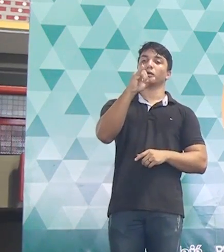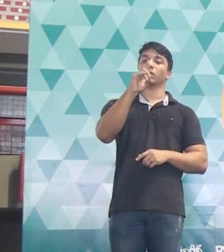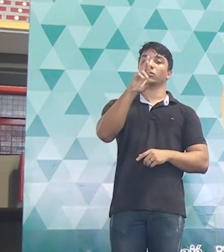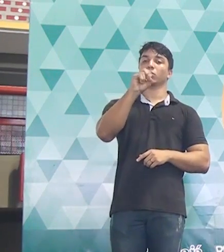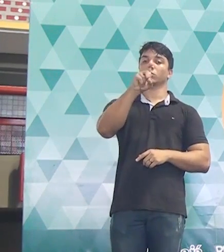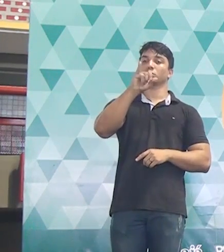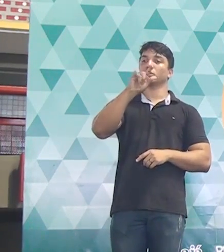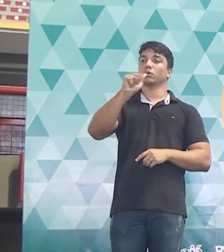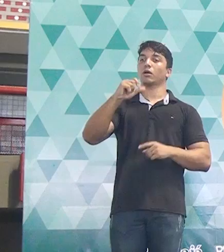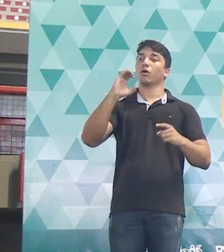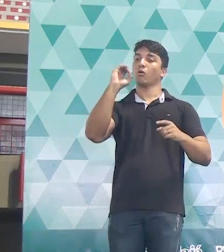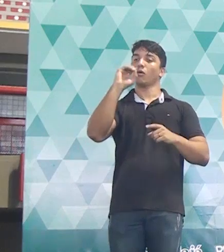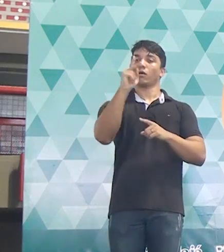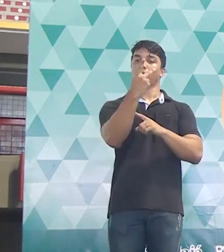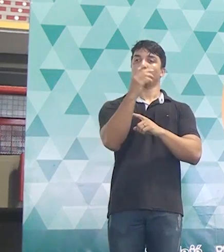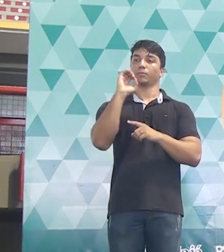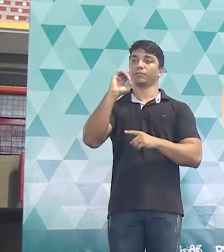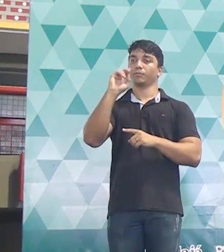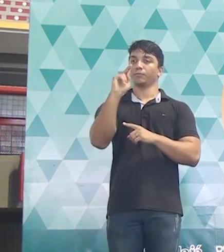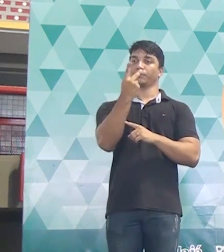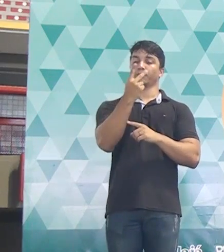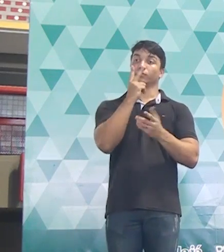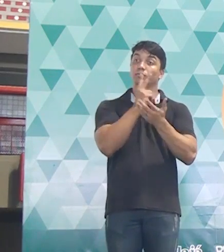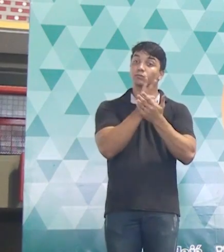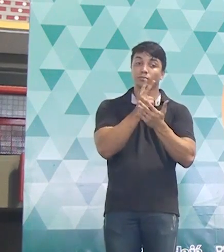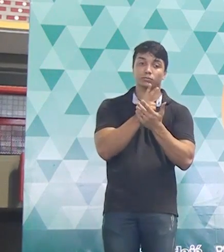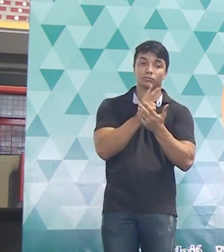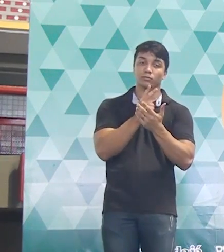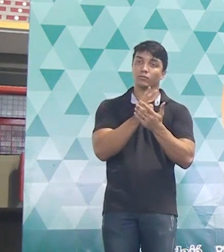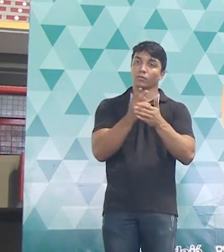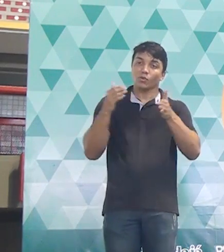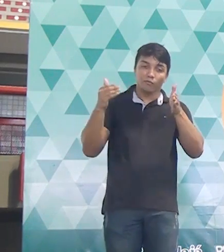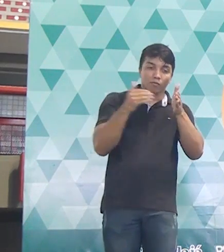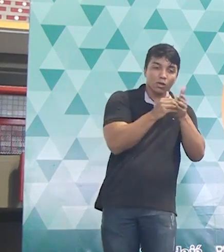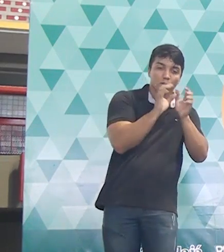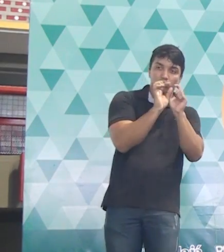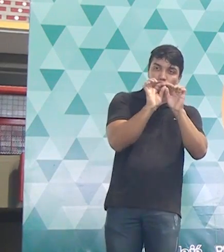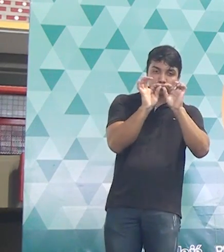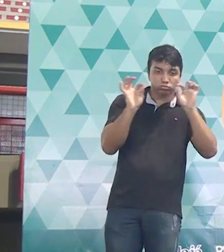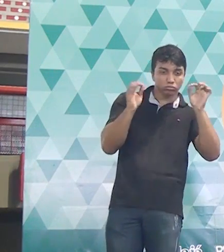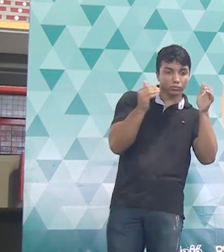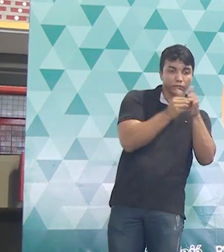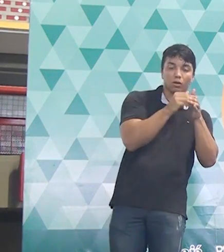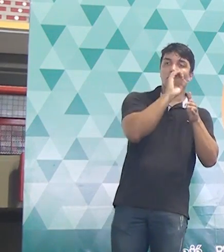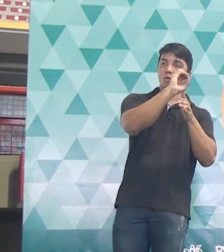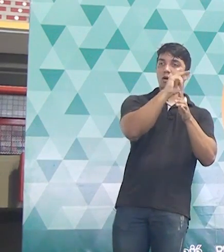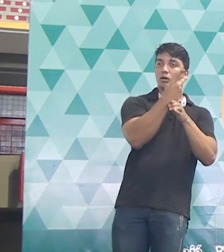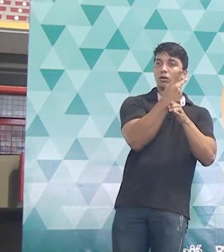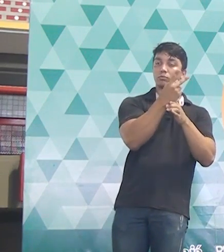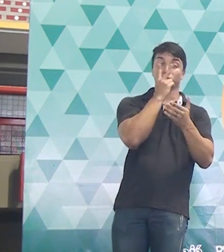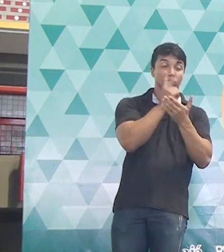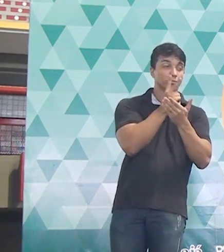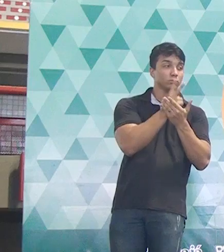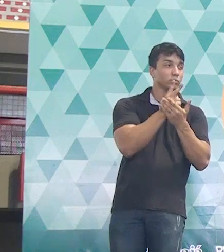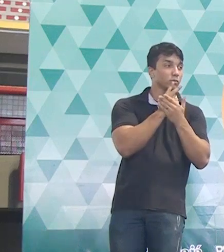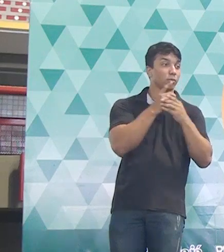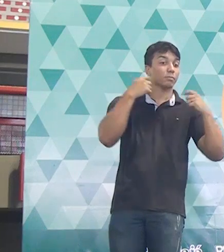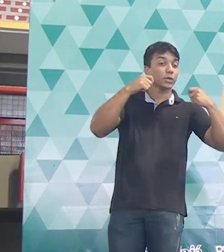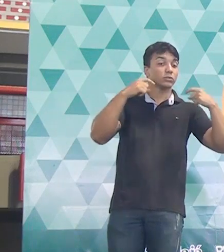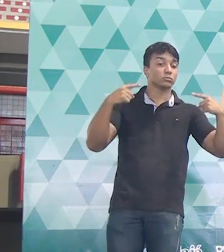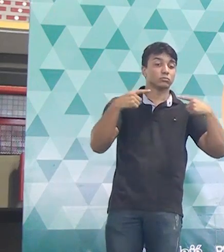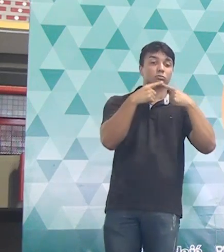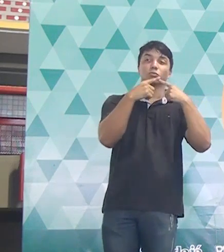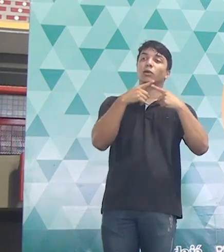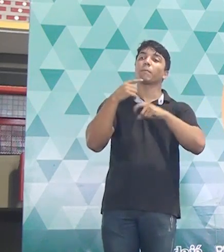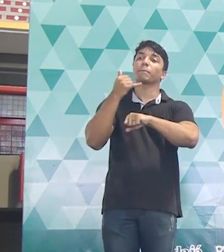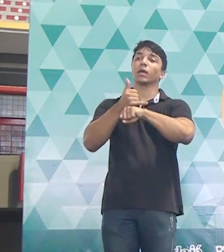grupo OH. Toda base termina com a hidroxila, OH. Mas essa hidroxila, ela tem que estar ligada com um